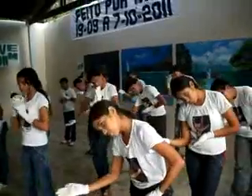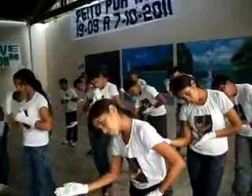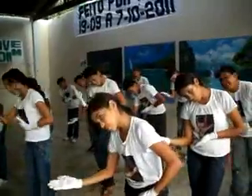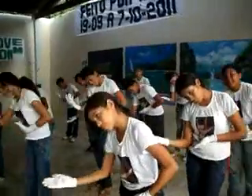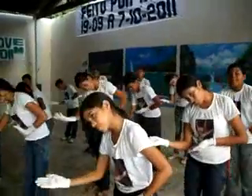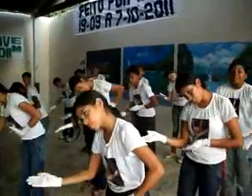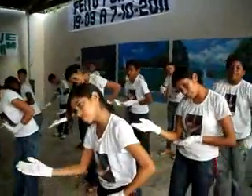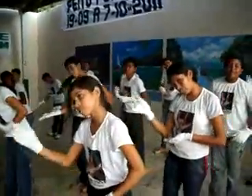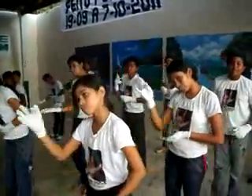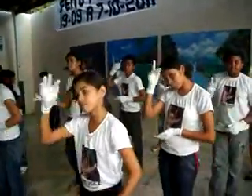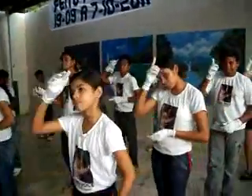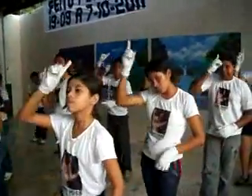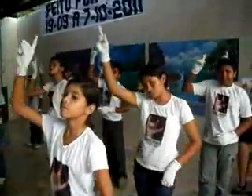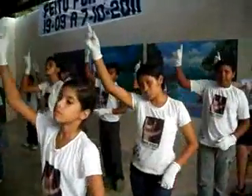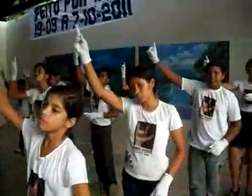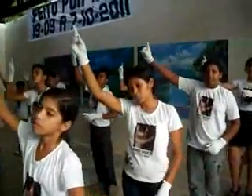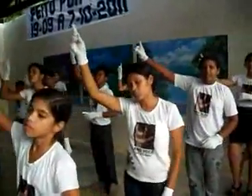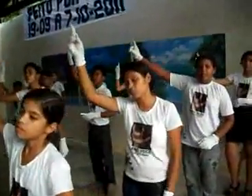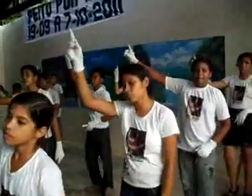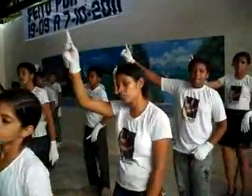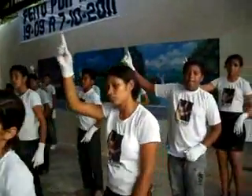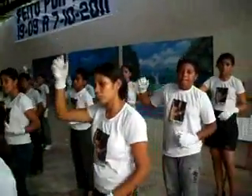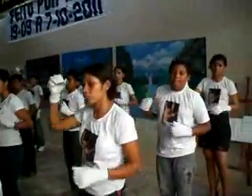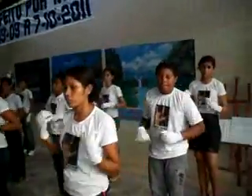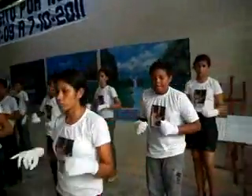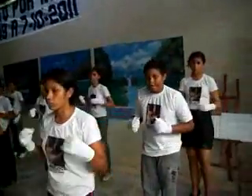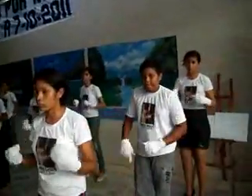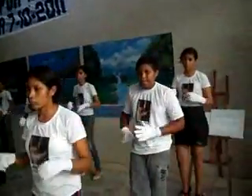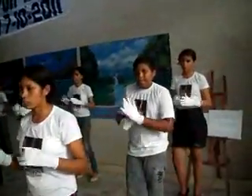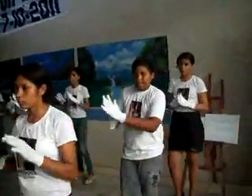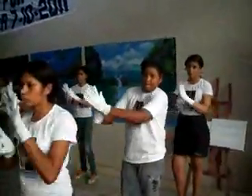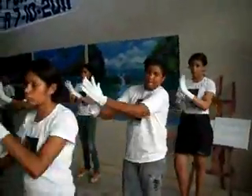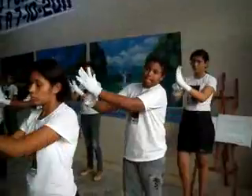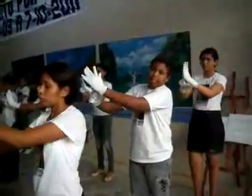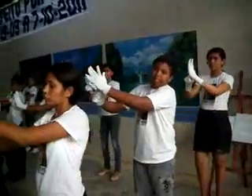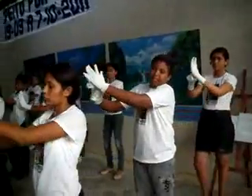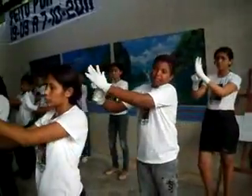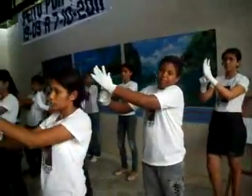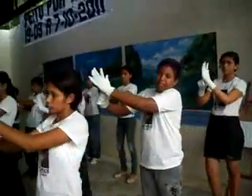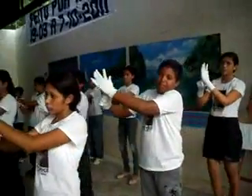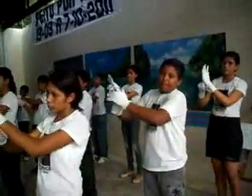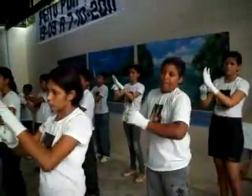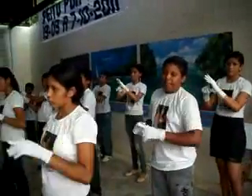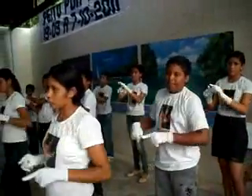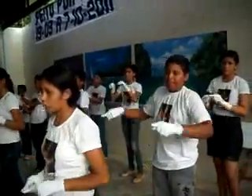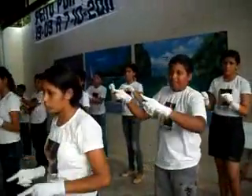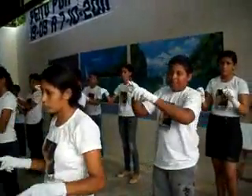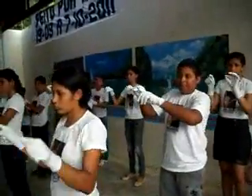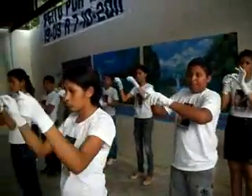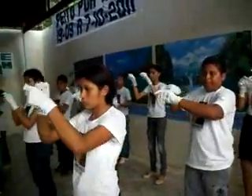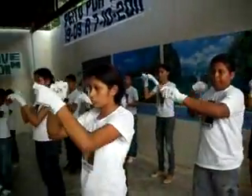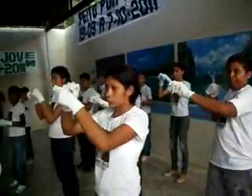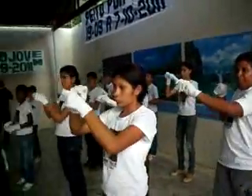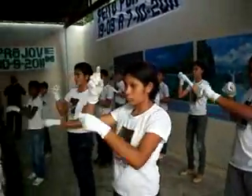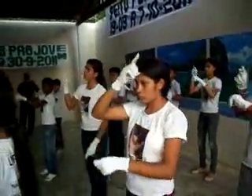não Quando a gente vem, não sei refazer O presente e o remitente era